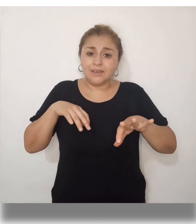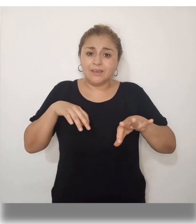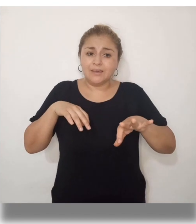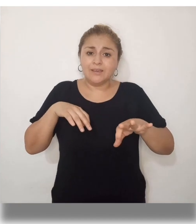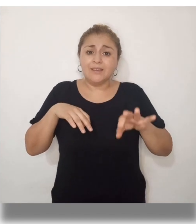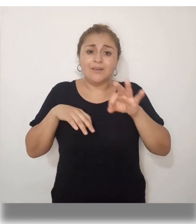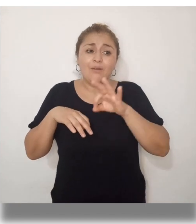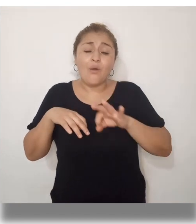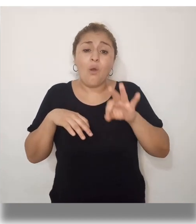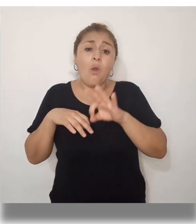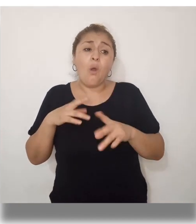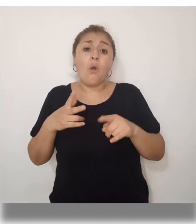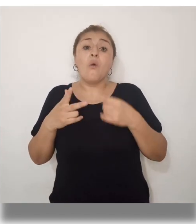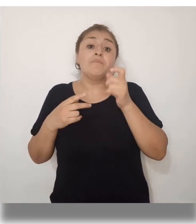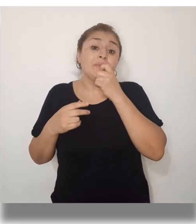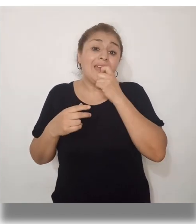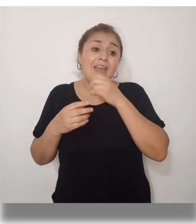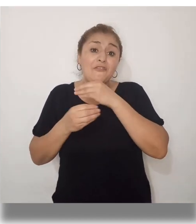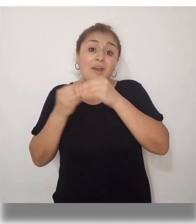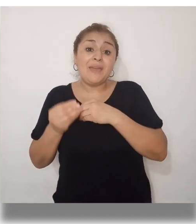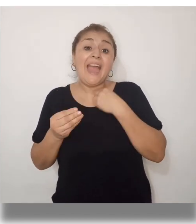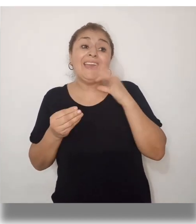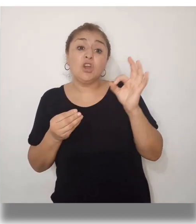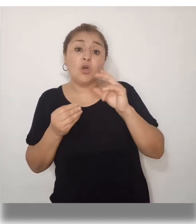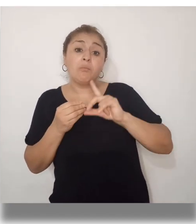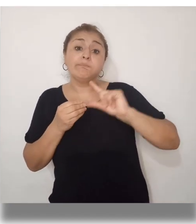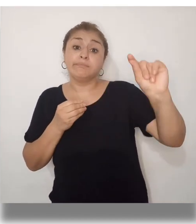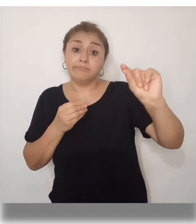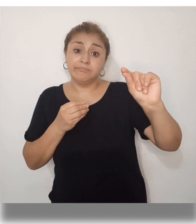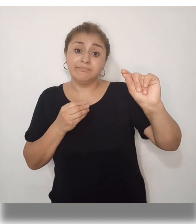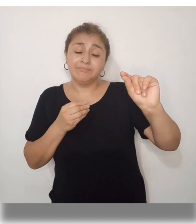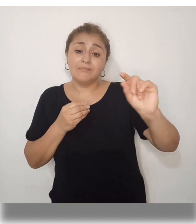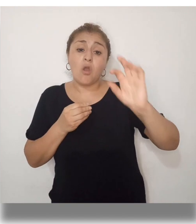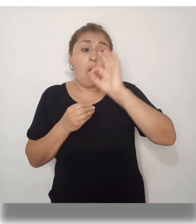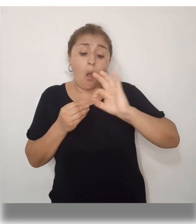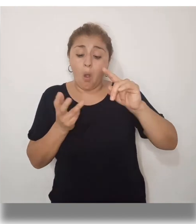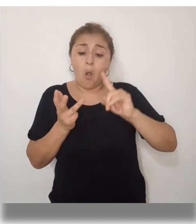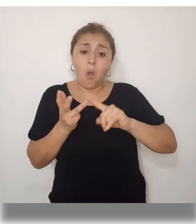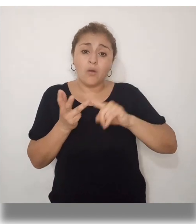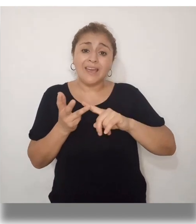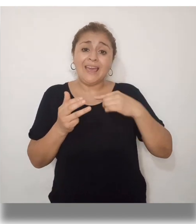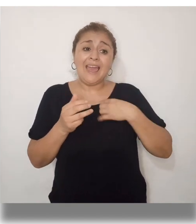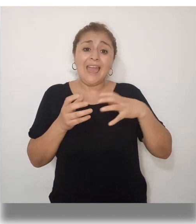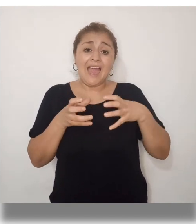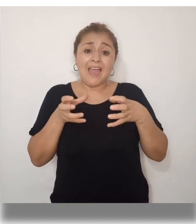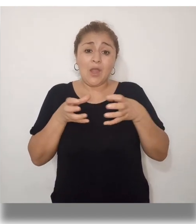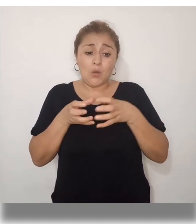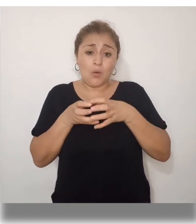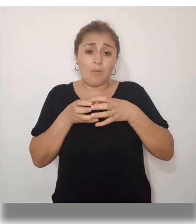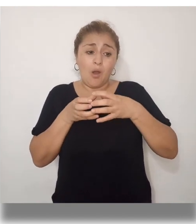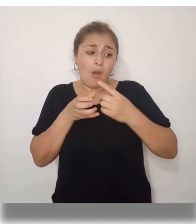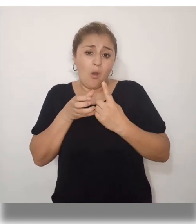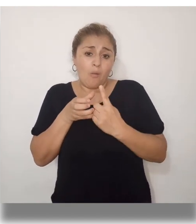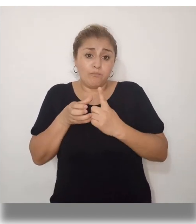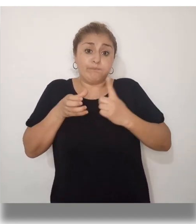hayan dejado el hogar o un aislamiento pero esta soledad no